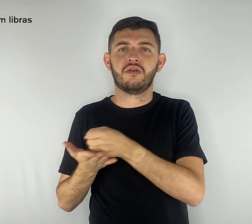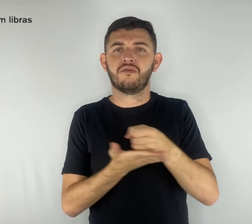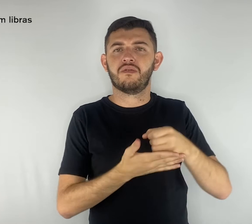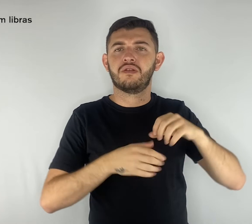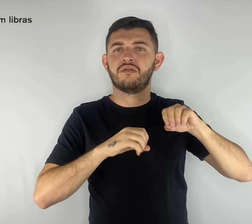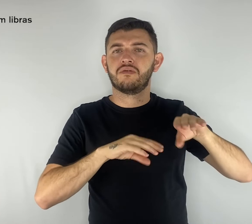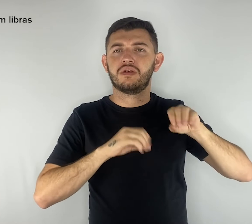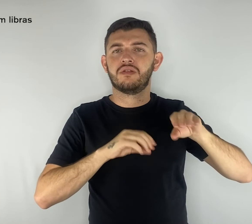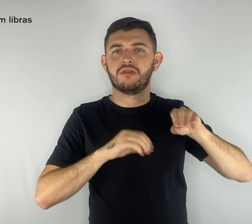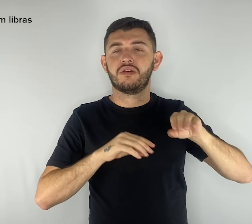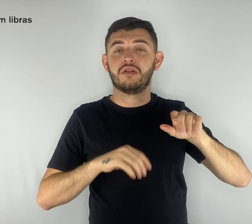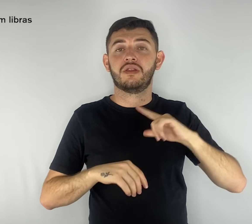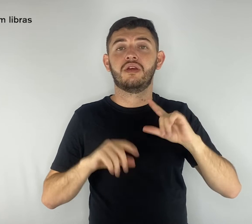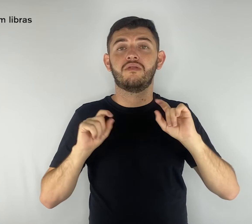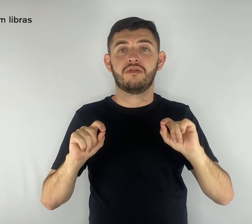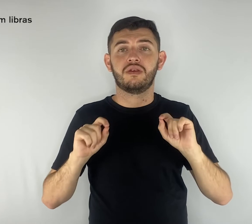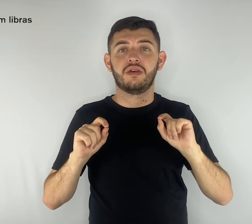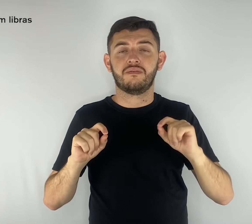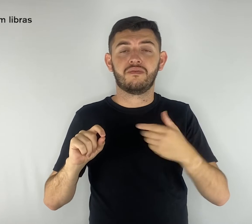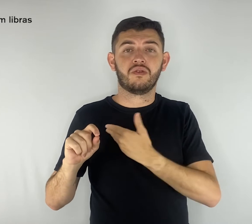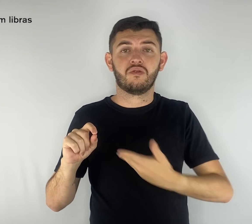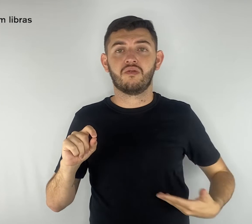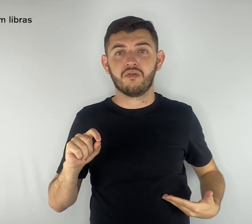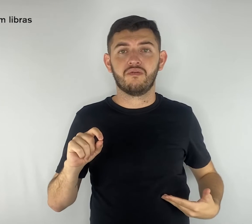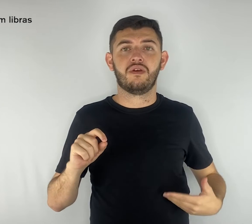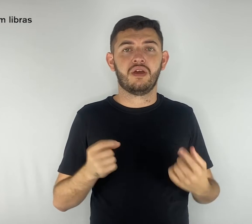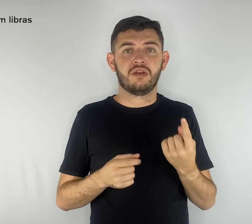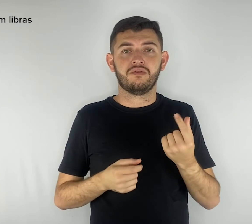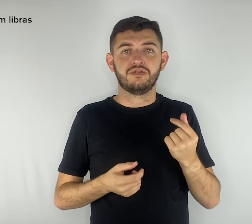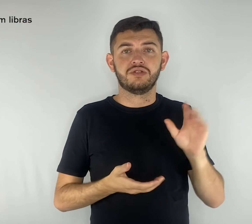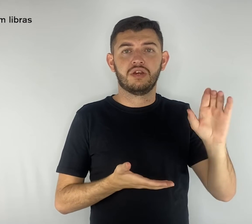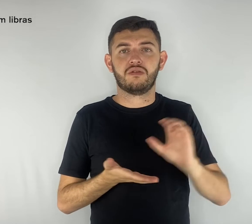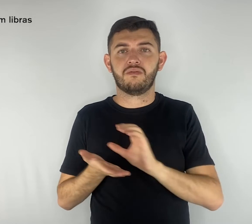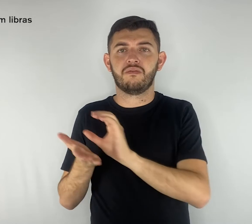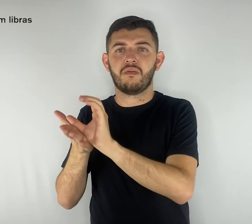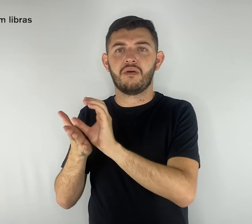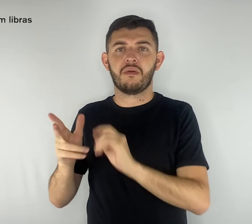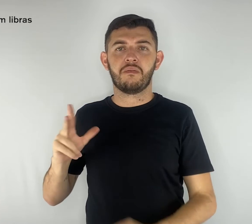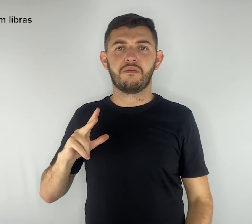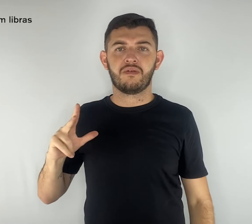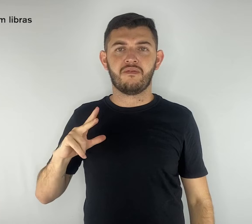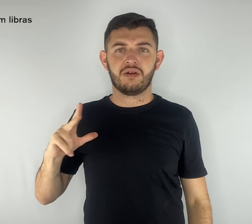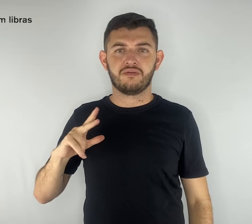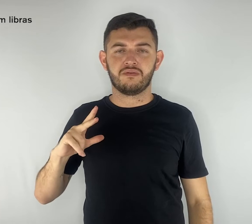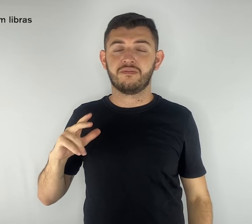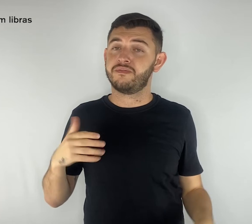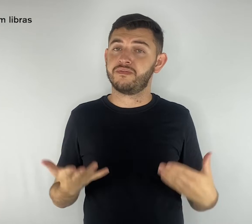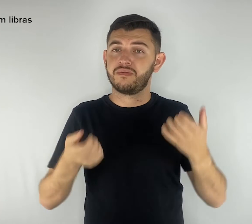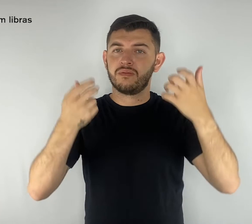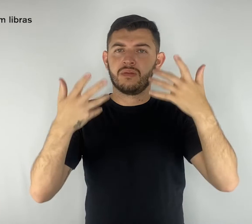educacional, pela transferência de recursos da esfera pública para a privada. Ela afirma que esse movimento